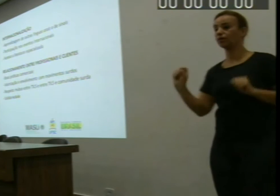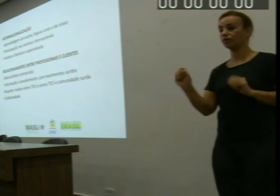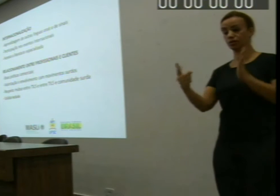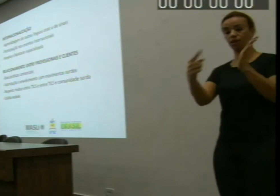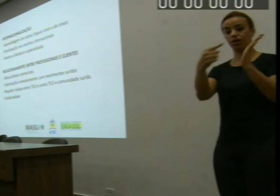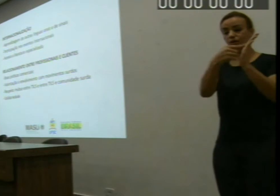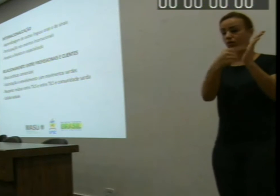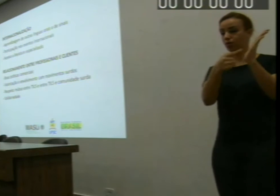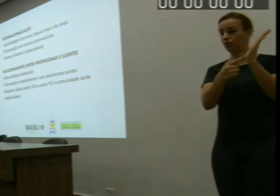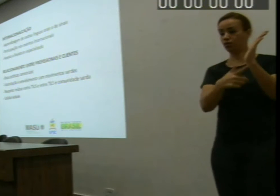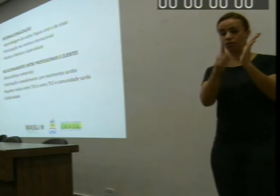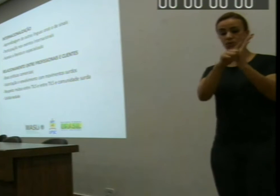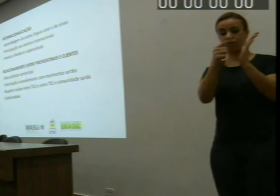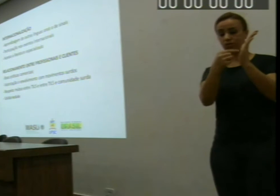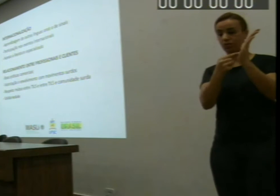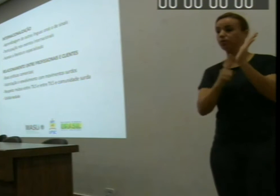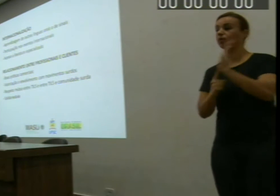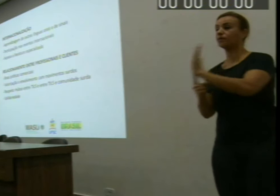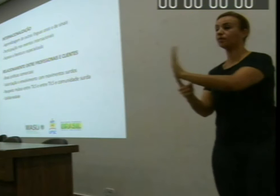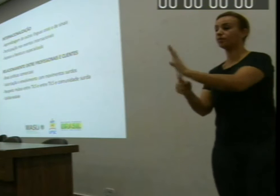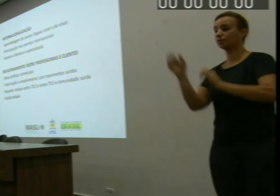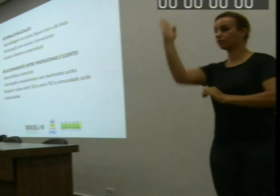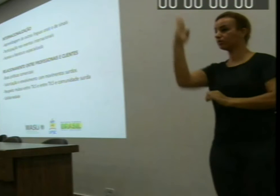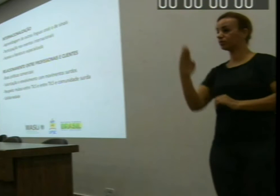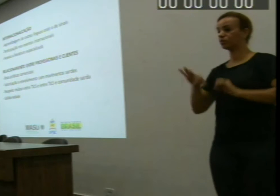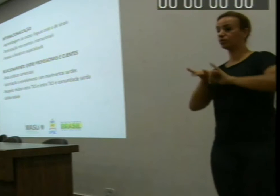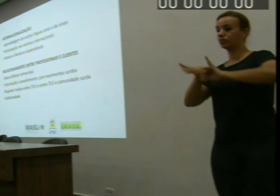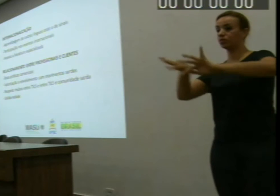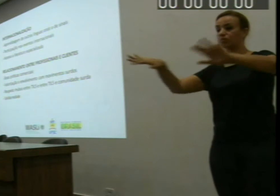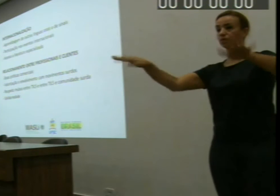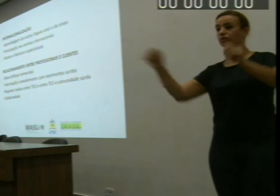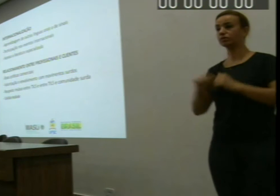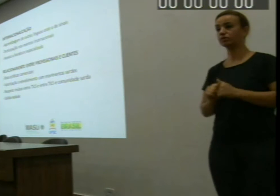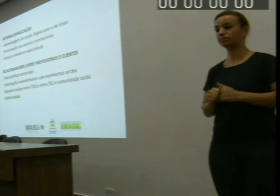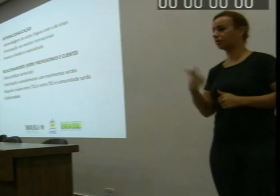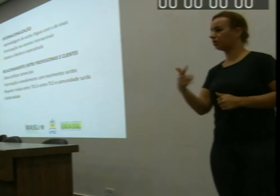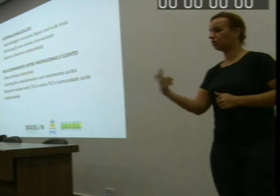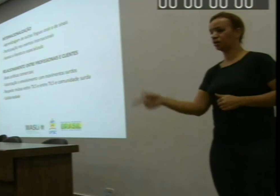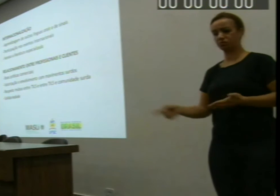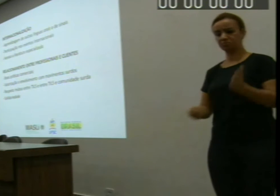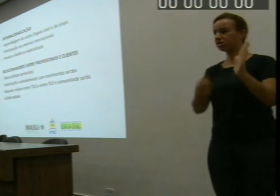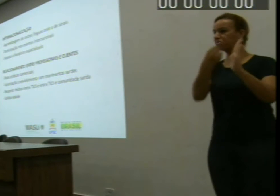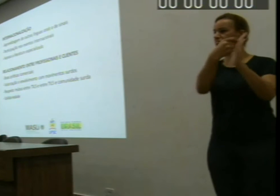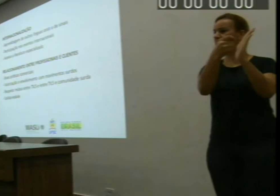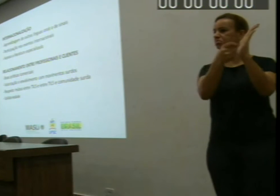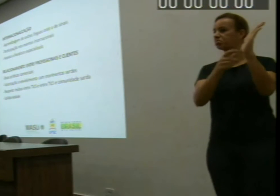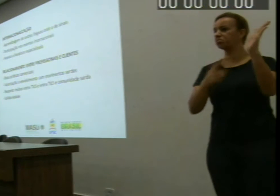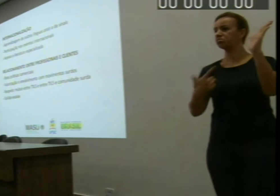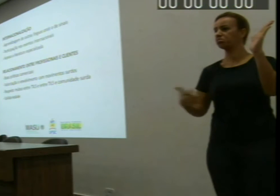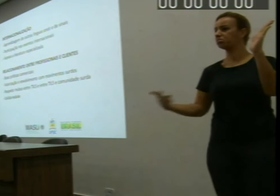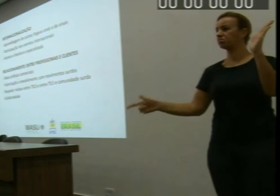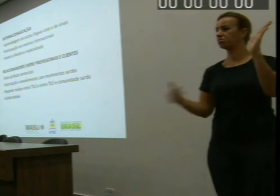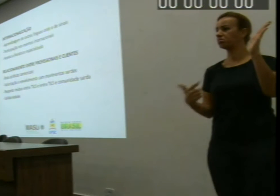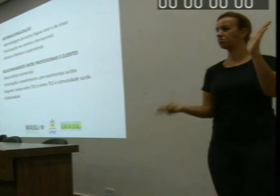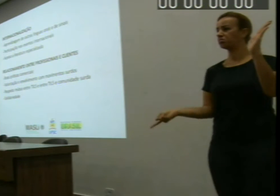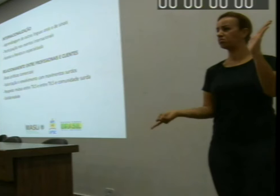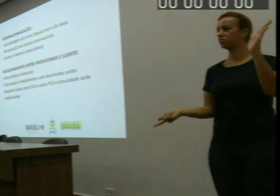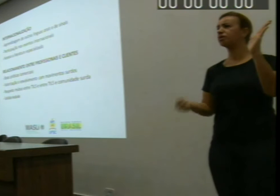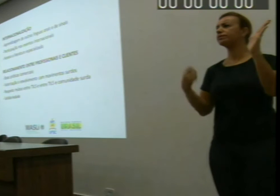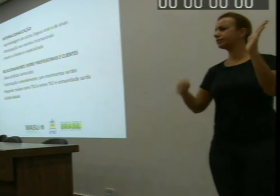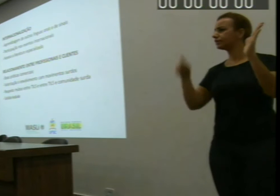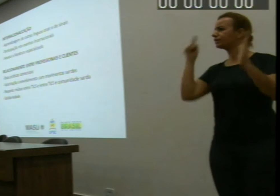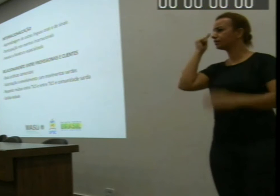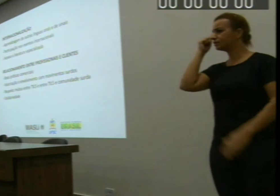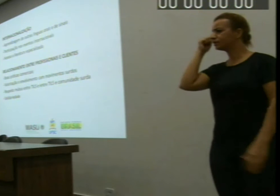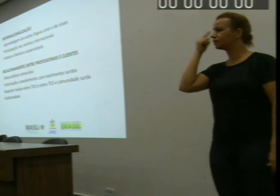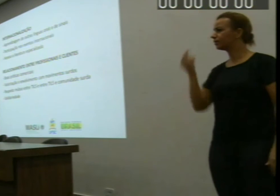acontecido nessas centrais por aí Brasil afora mas não existe nada que tá lá colocado também então a gente precisa pensar em alternativa se tem